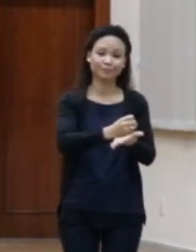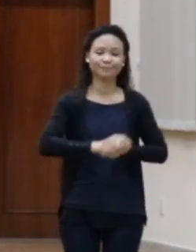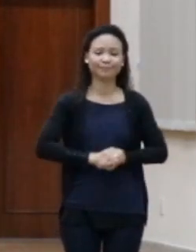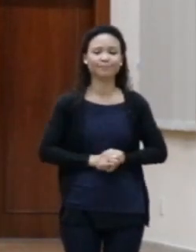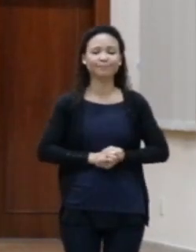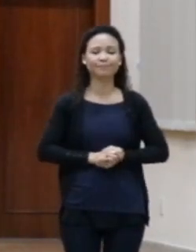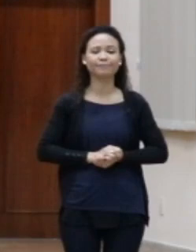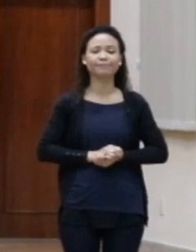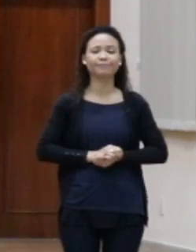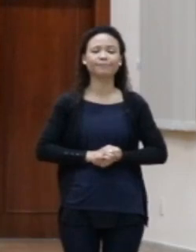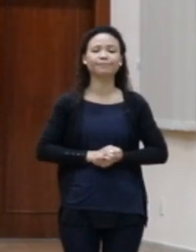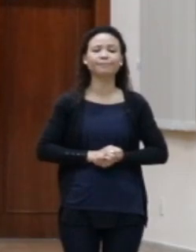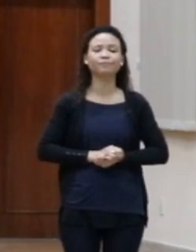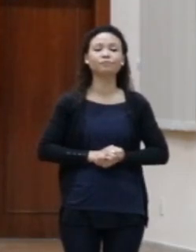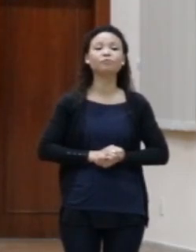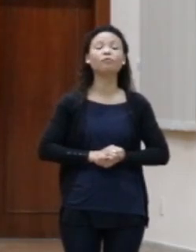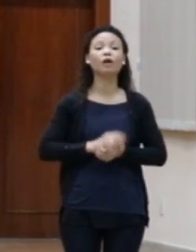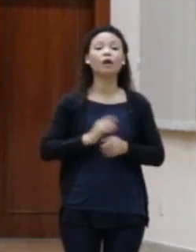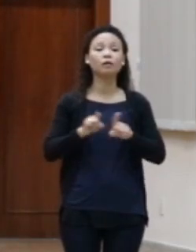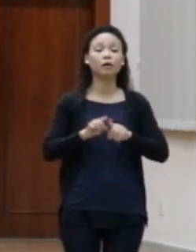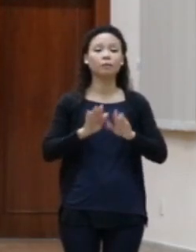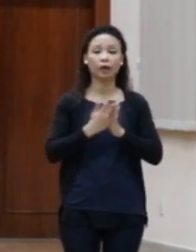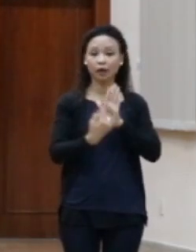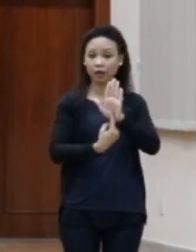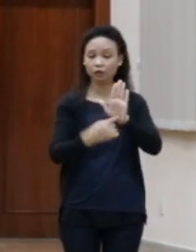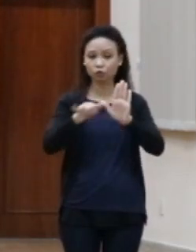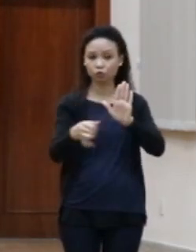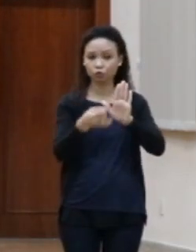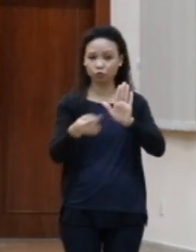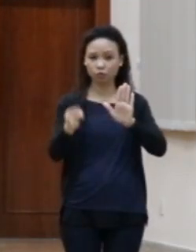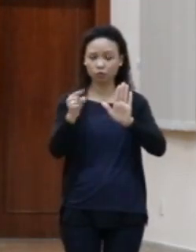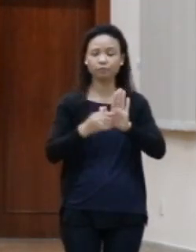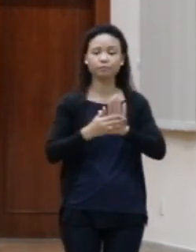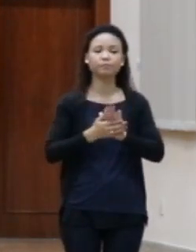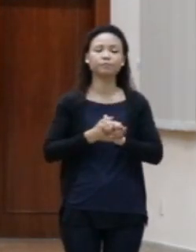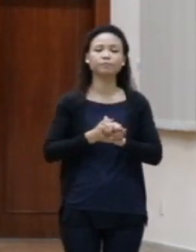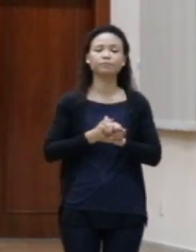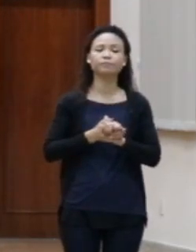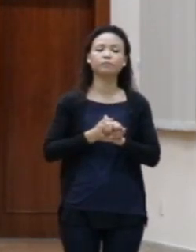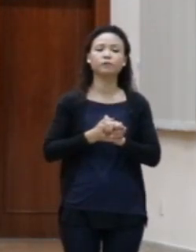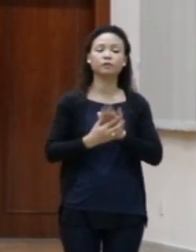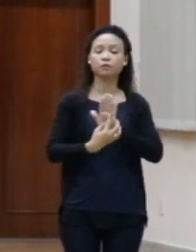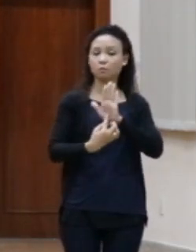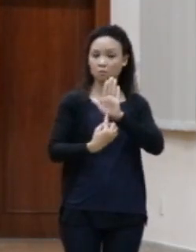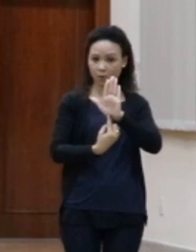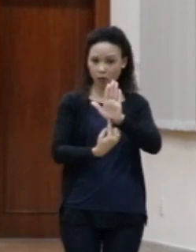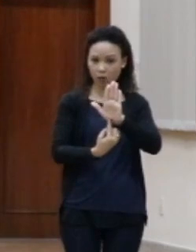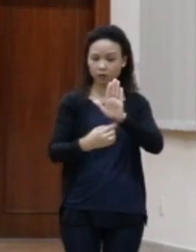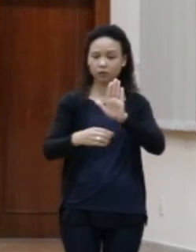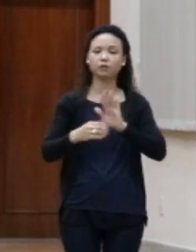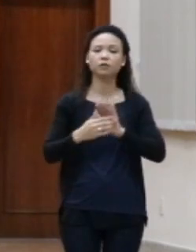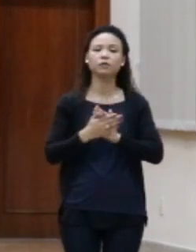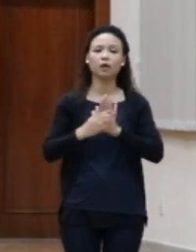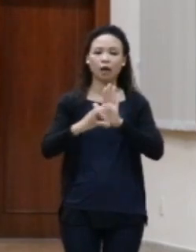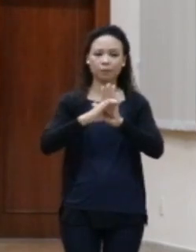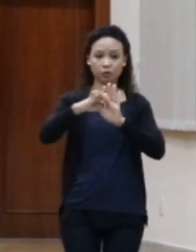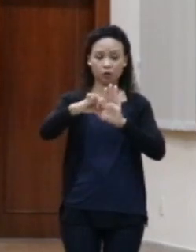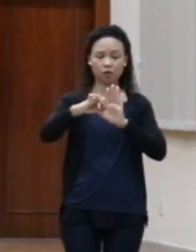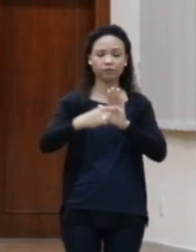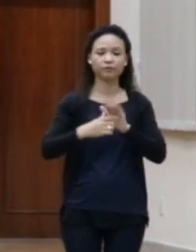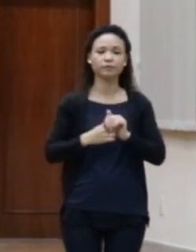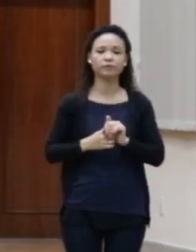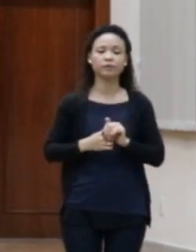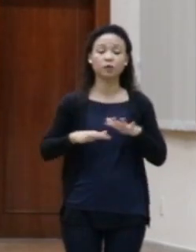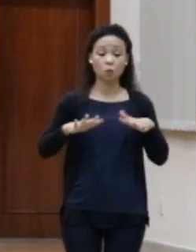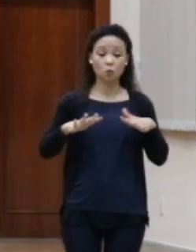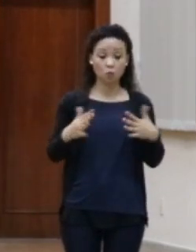versículo de número 4, quando diz o seguinte: enquanto é dia, precisamos realizar a obra